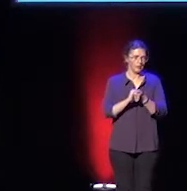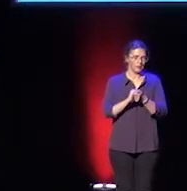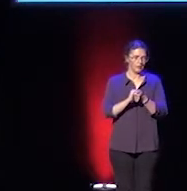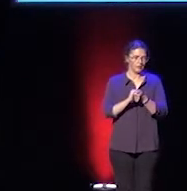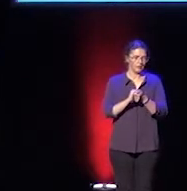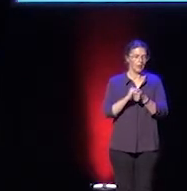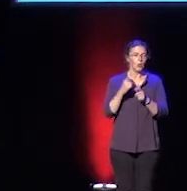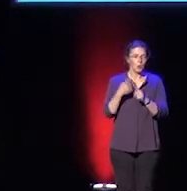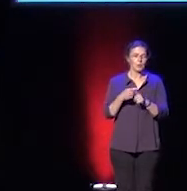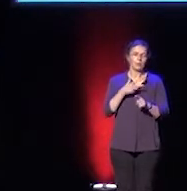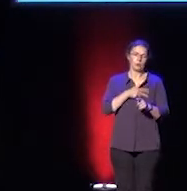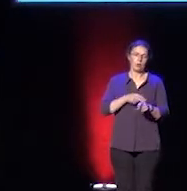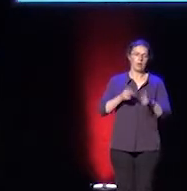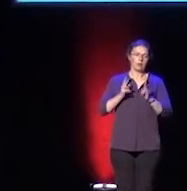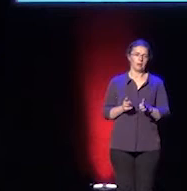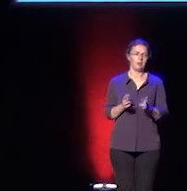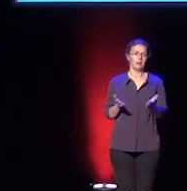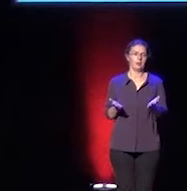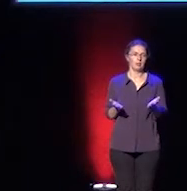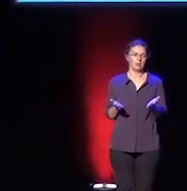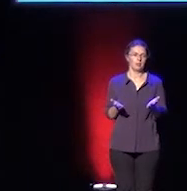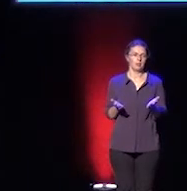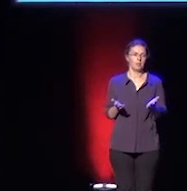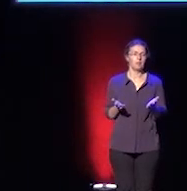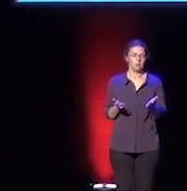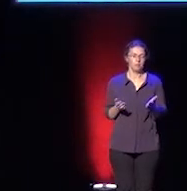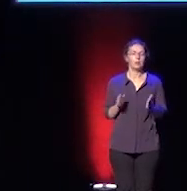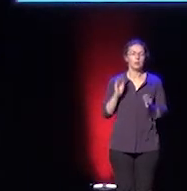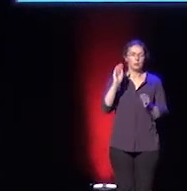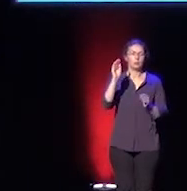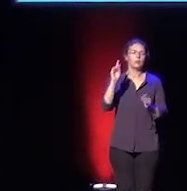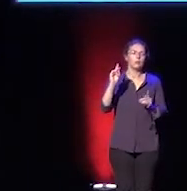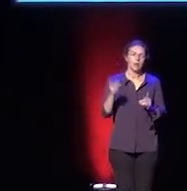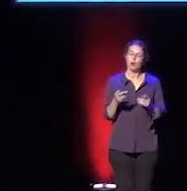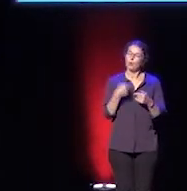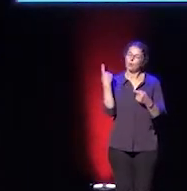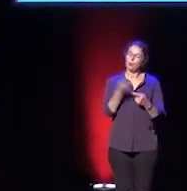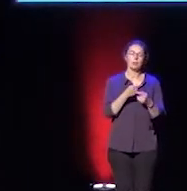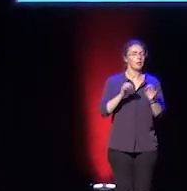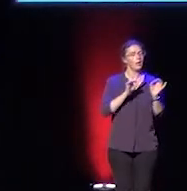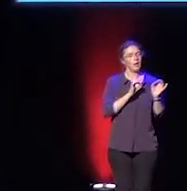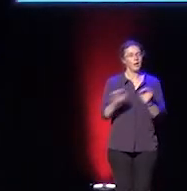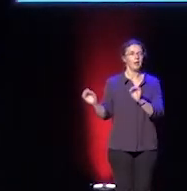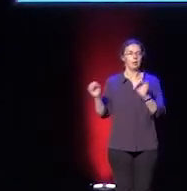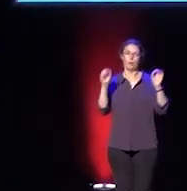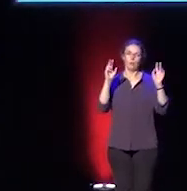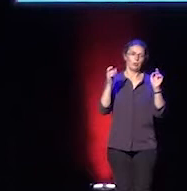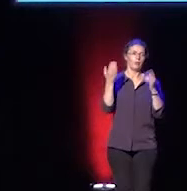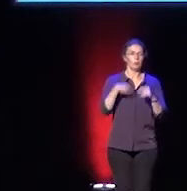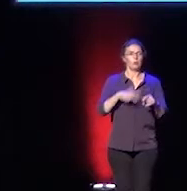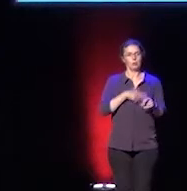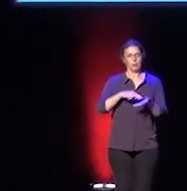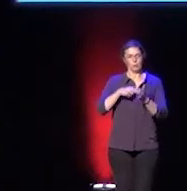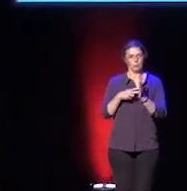und soziale Gerechtigkeit werden auch zukünftig die Leitmotive unserer sozialpolitischen Arbeit